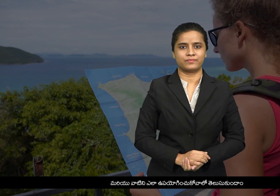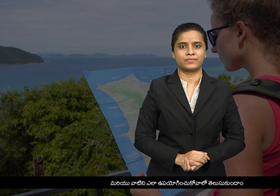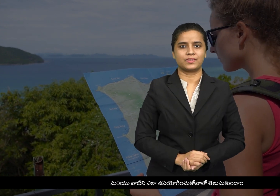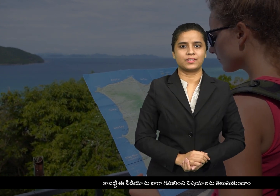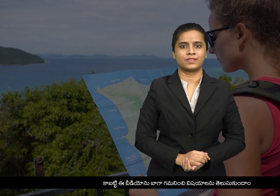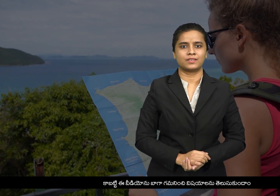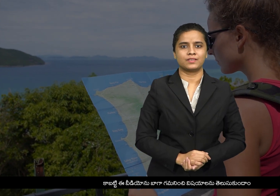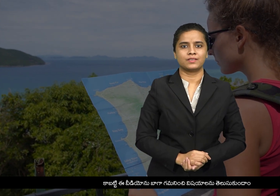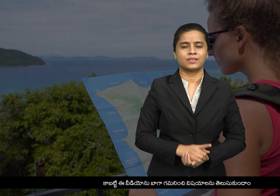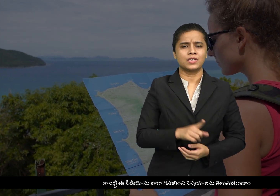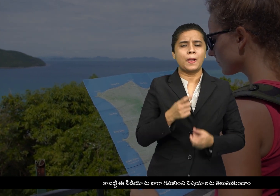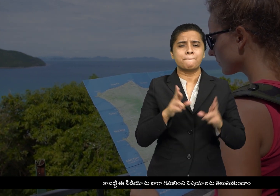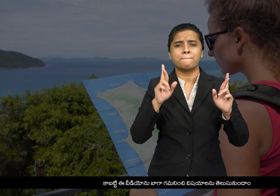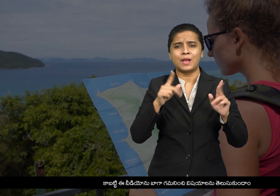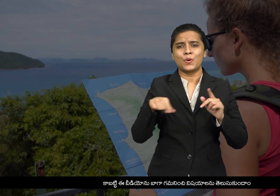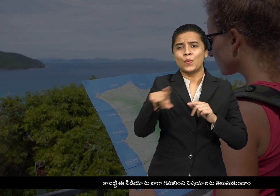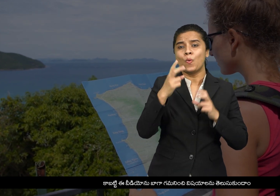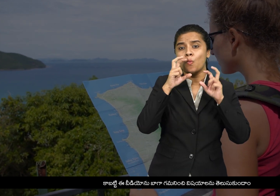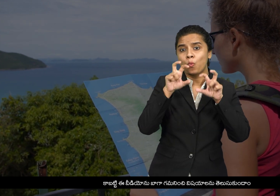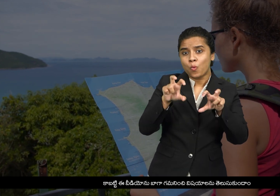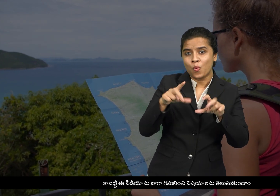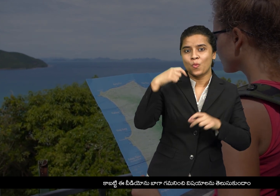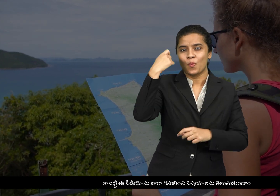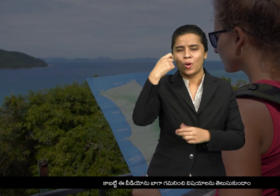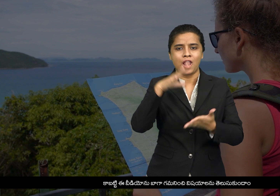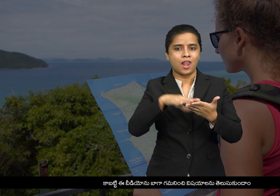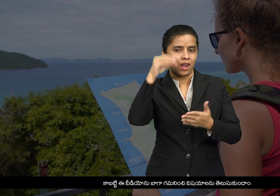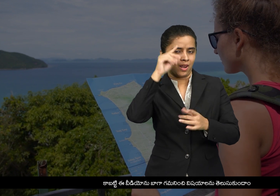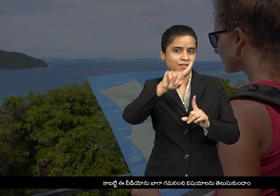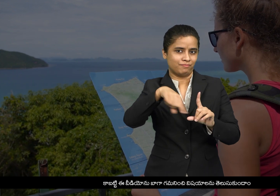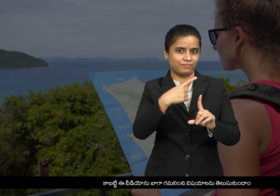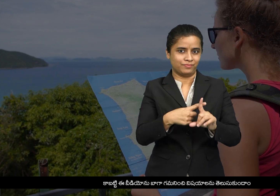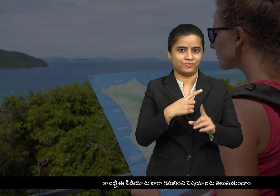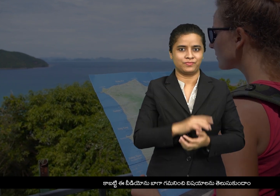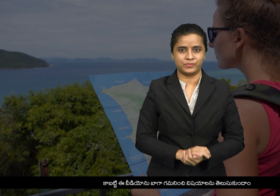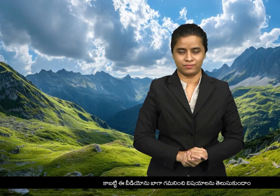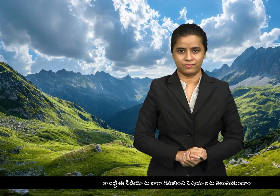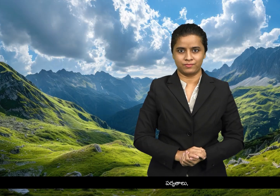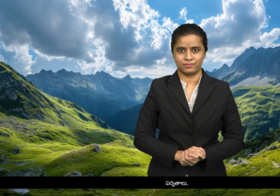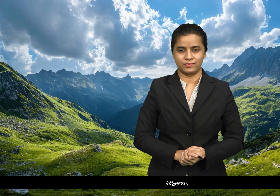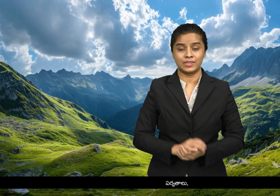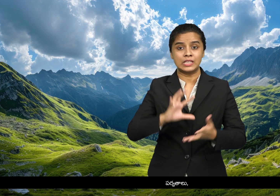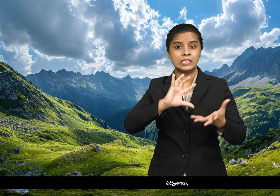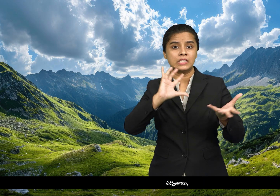తెలుసుకుందాం. కాబట్టి ఈ వీడియోను బాగా గమనించి విషయాలను తెలుసుకుందాం. పర్వతాలు,